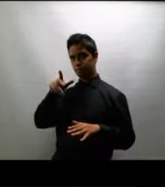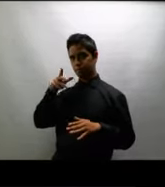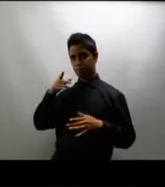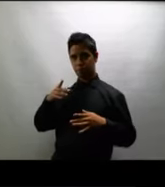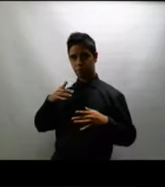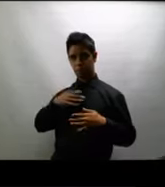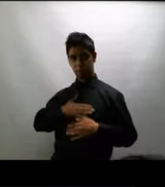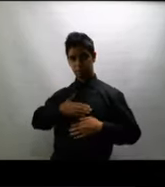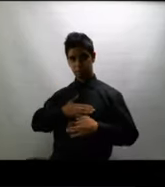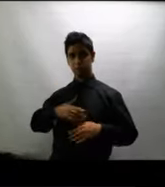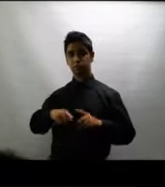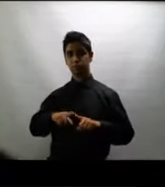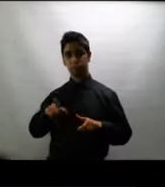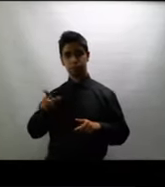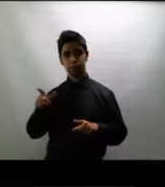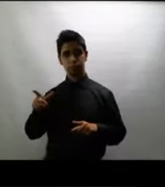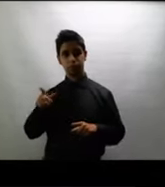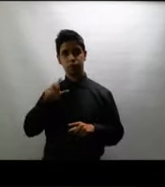delicia favorita llamando al